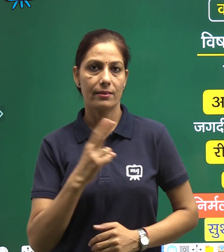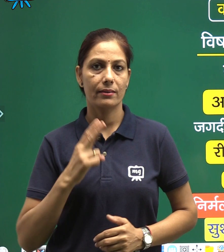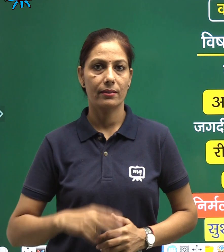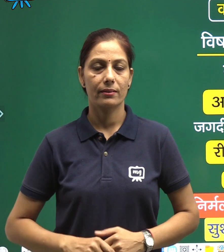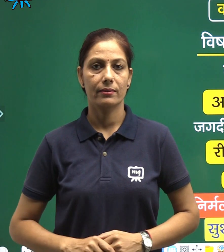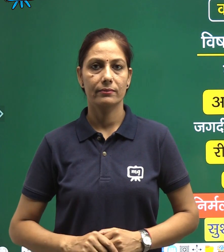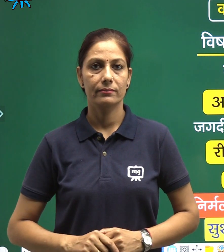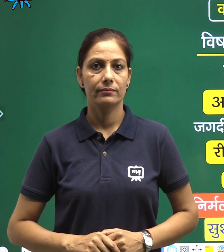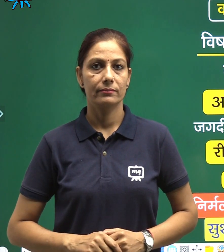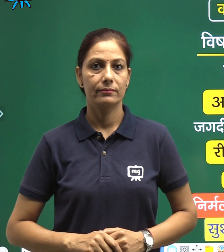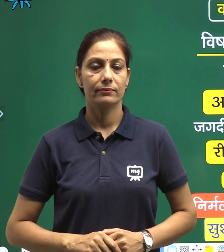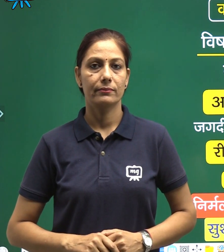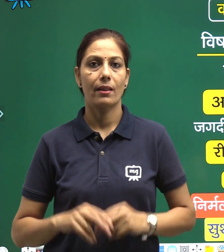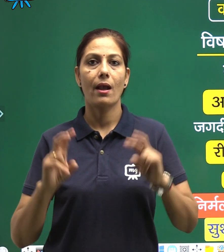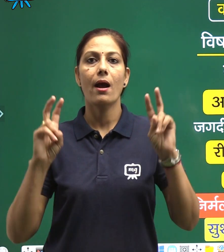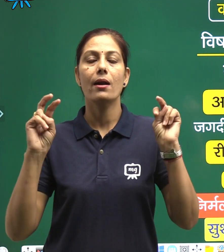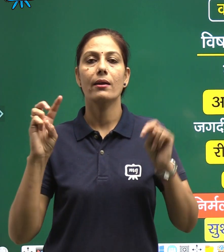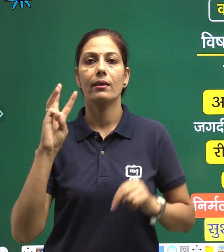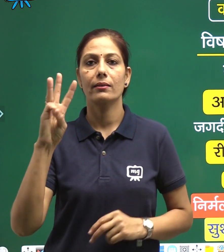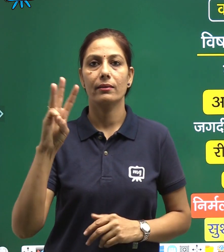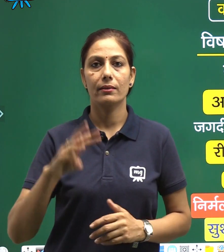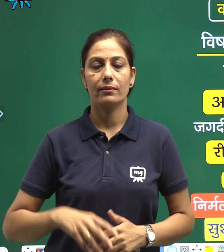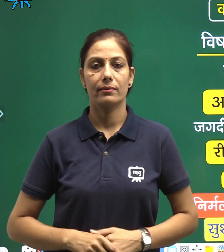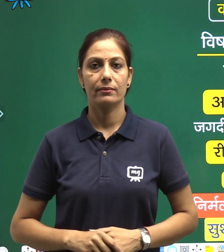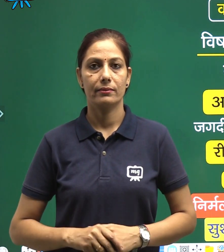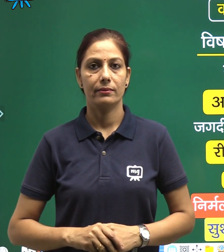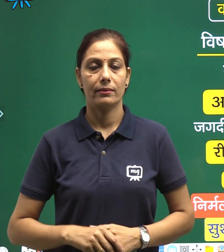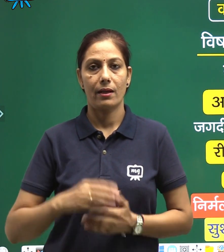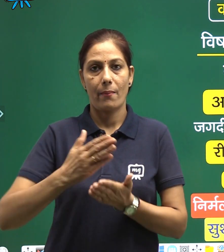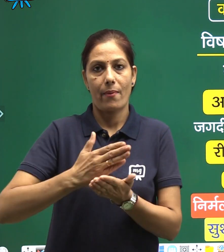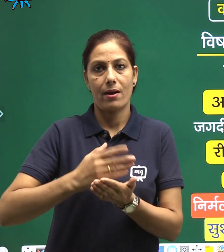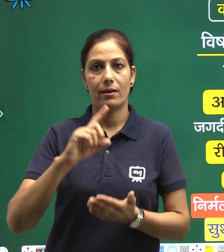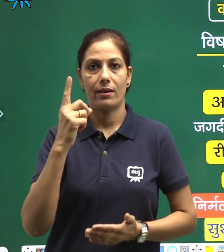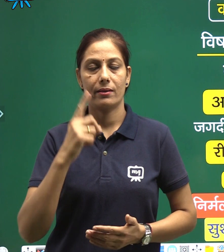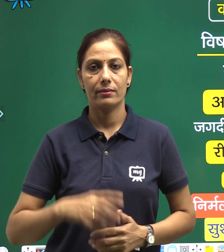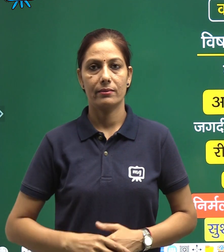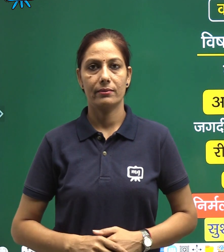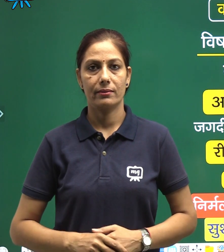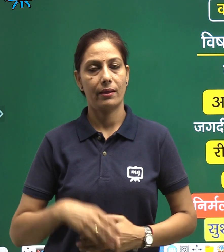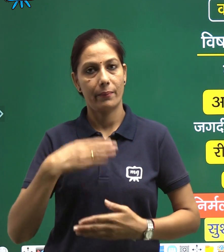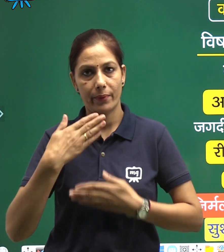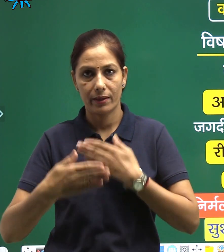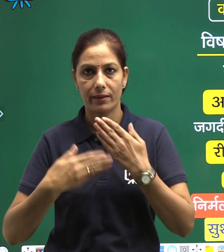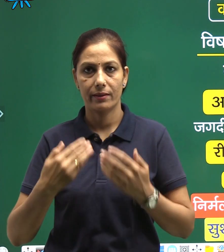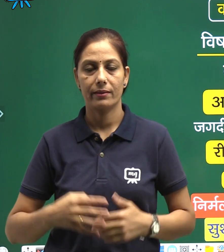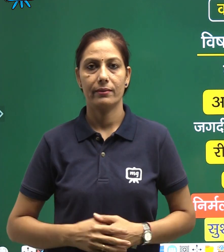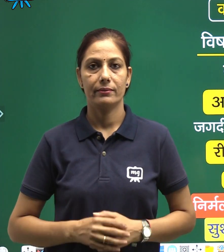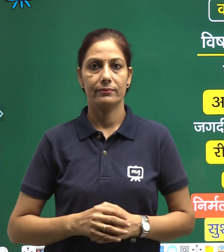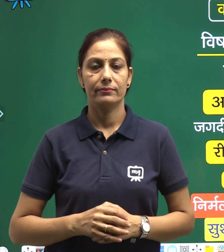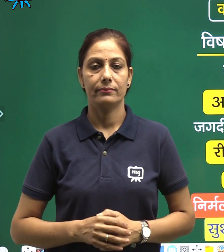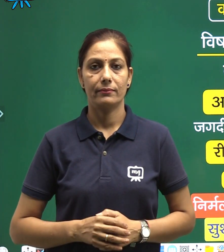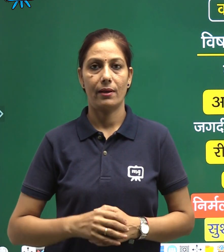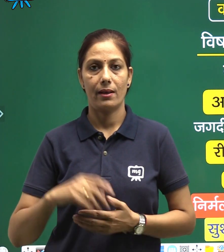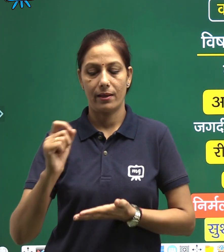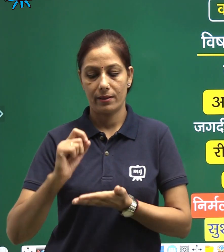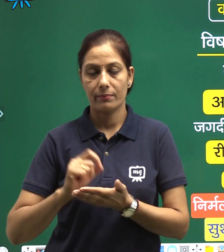के अध्याय 3 का भाग 1 पढ़ेंगे।